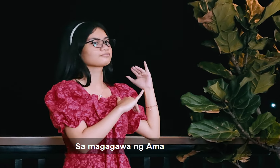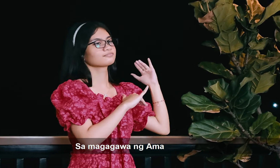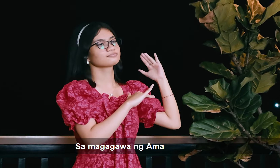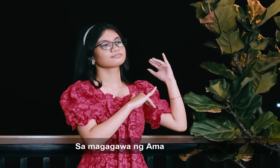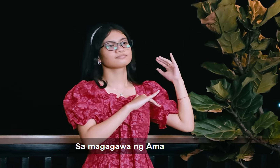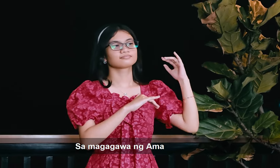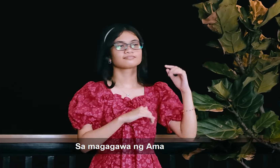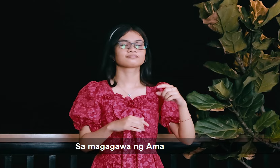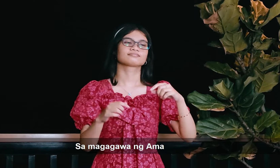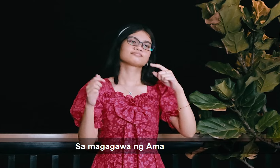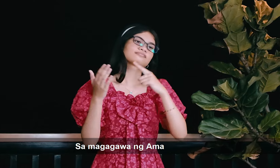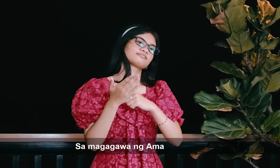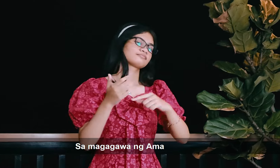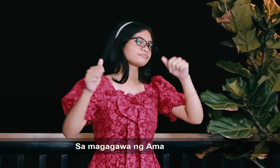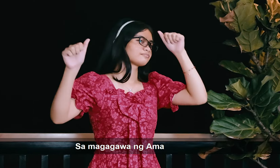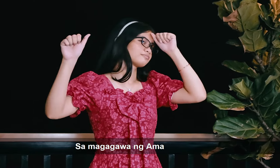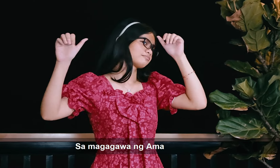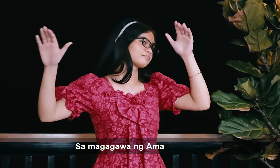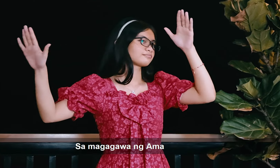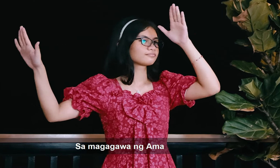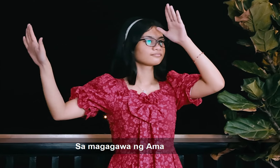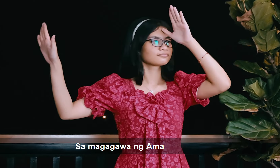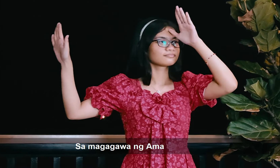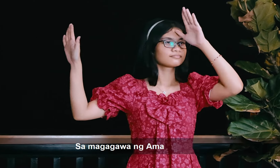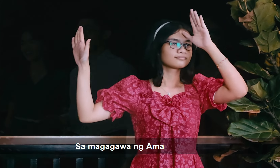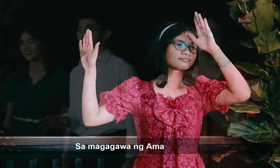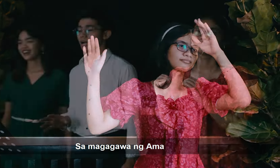sa magagawa ng Ama.